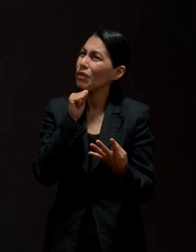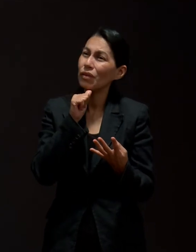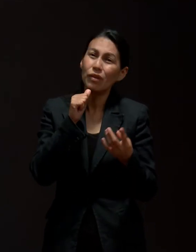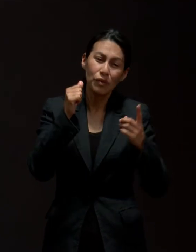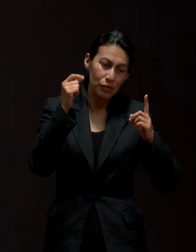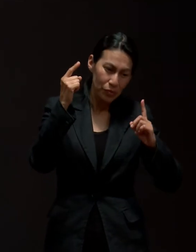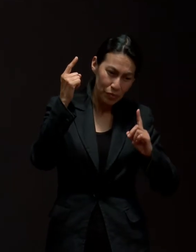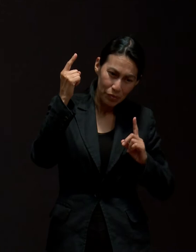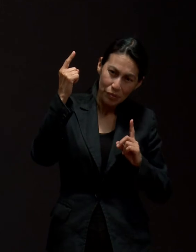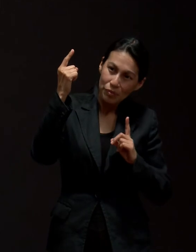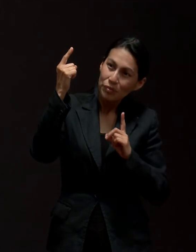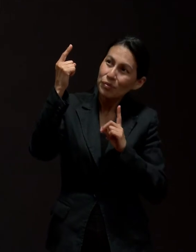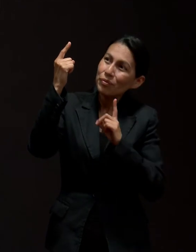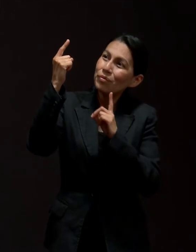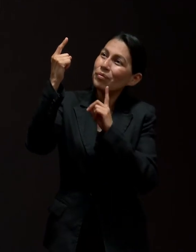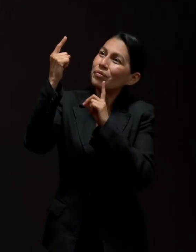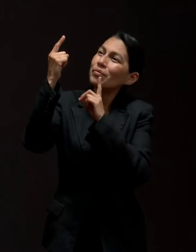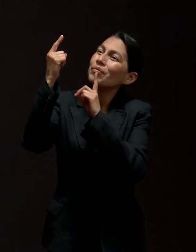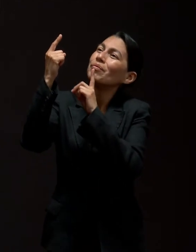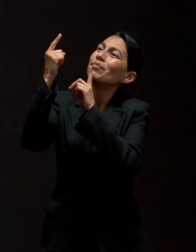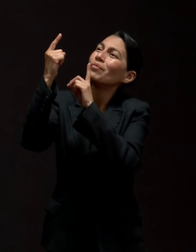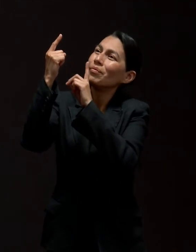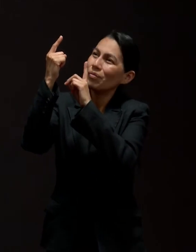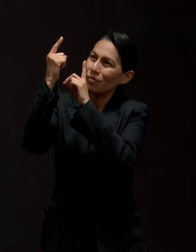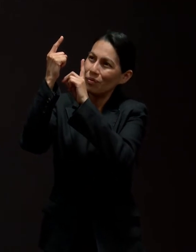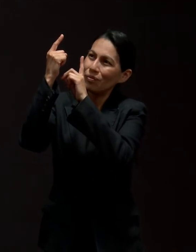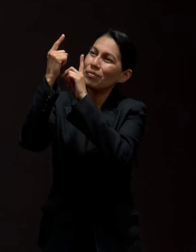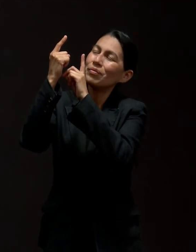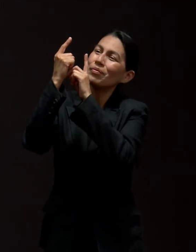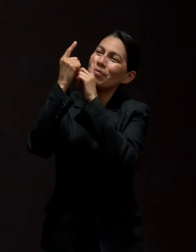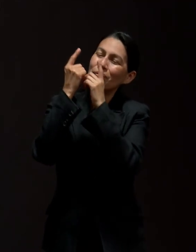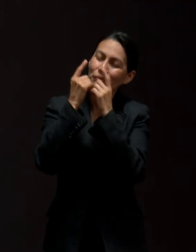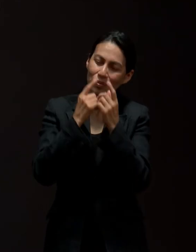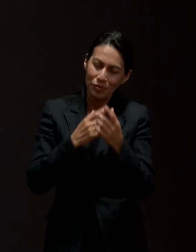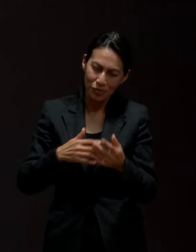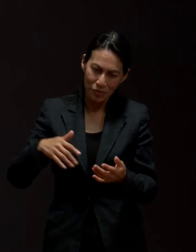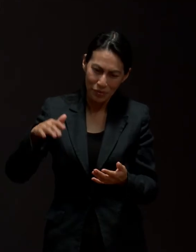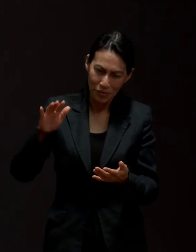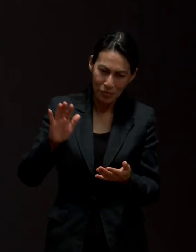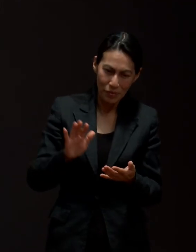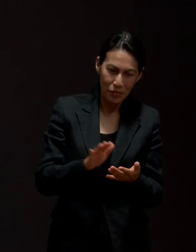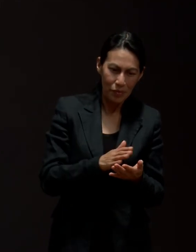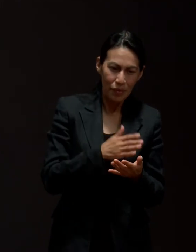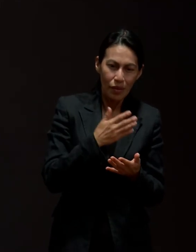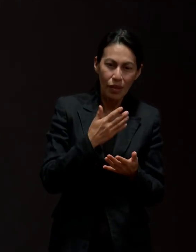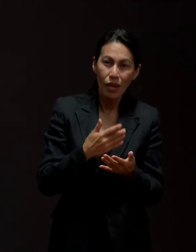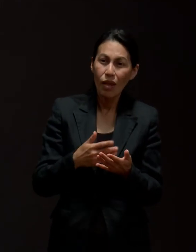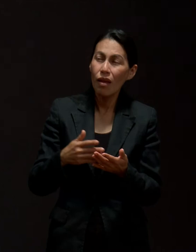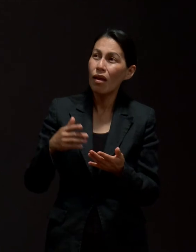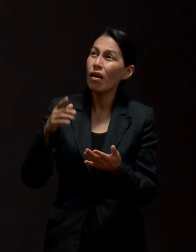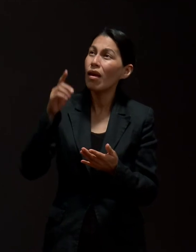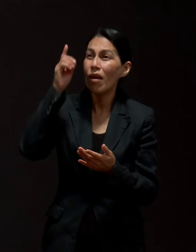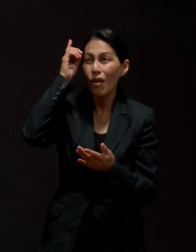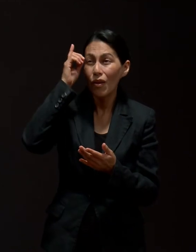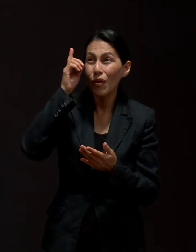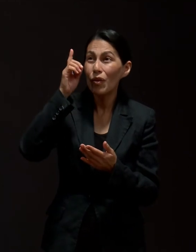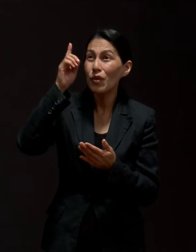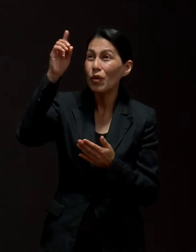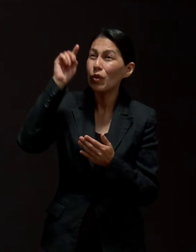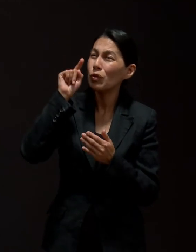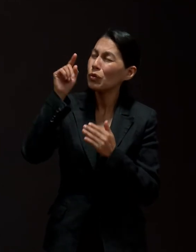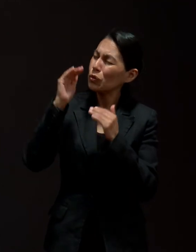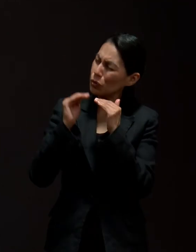ti, te alabaré sublime